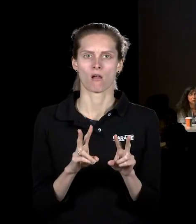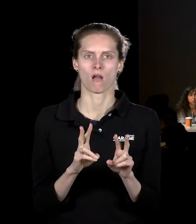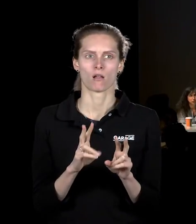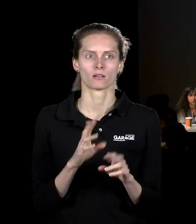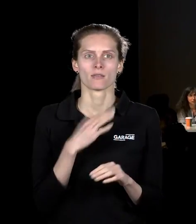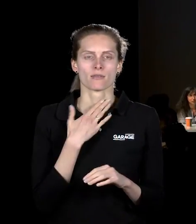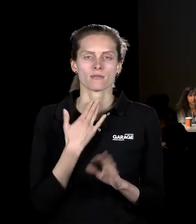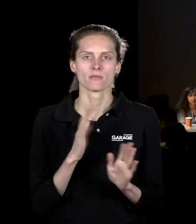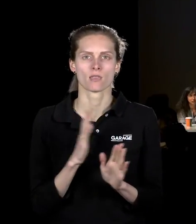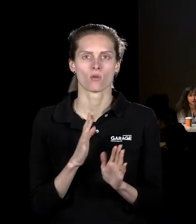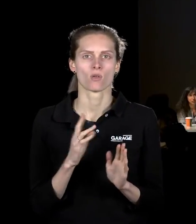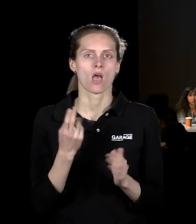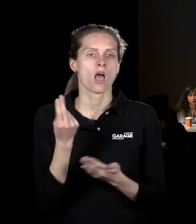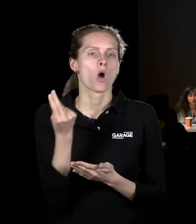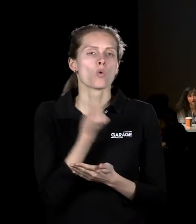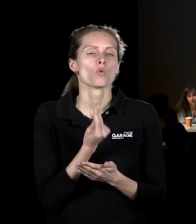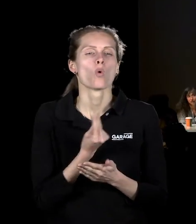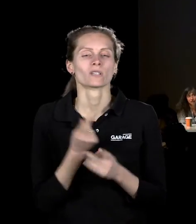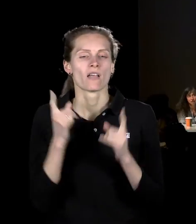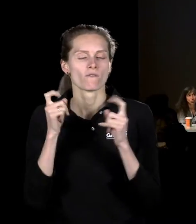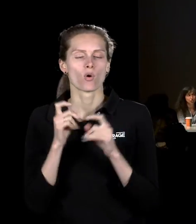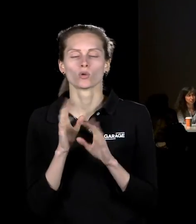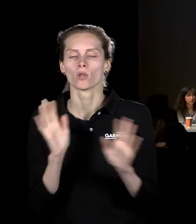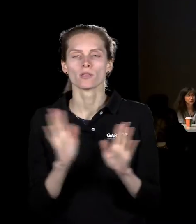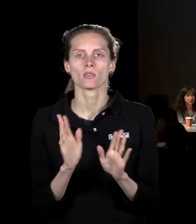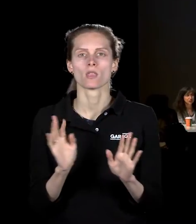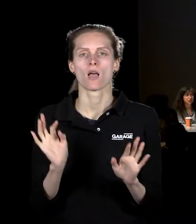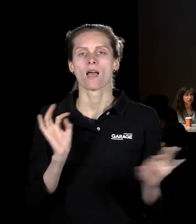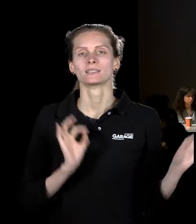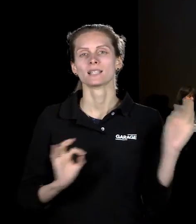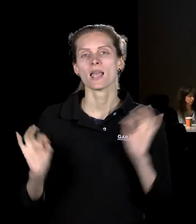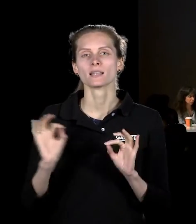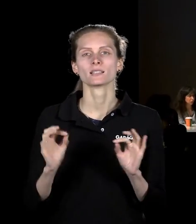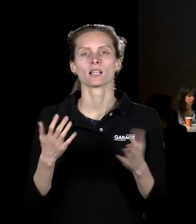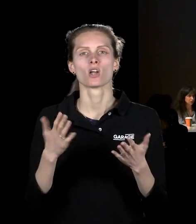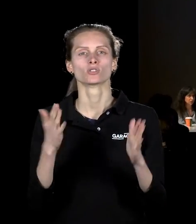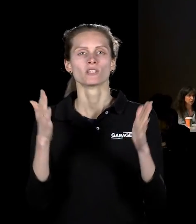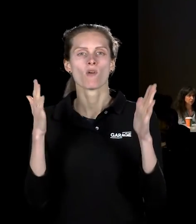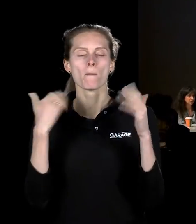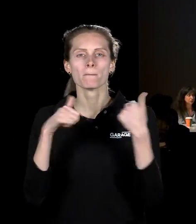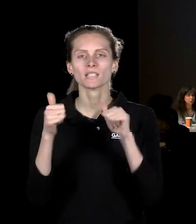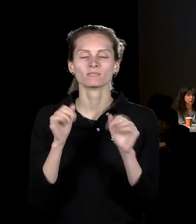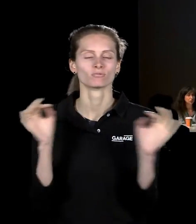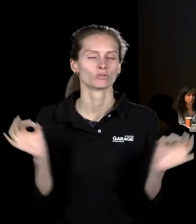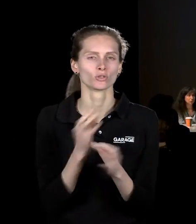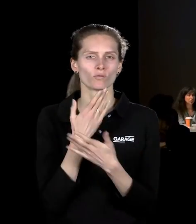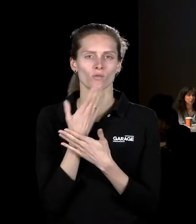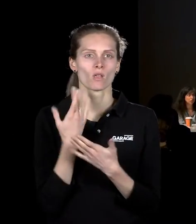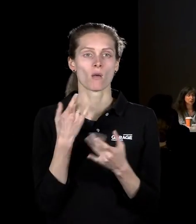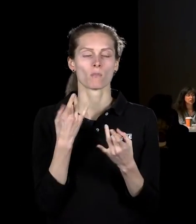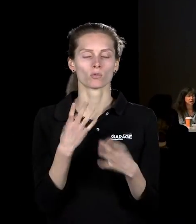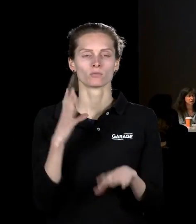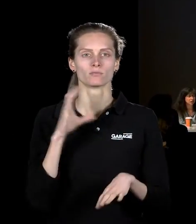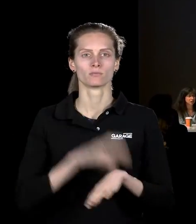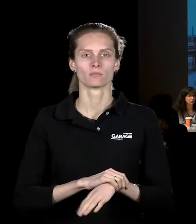почти принципиально не художественная фотография. Никакой эстетизации, никакой живописности, просто вот такое протоколирование мест, которые мало